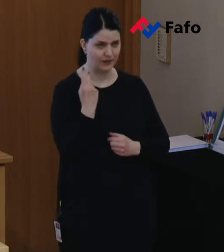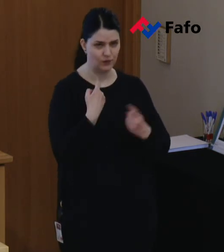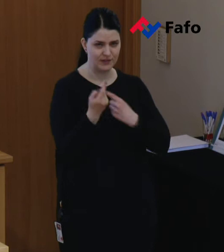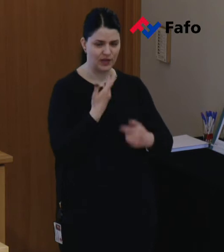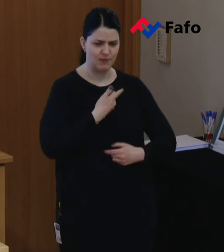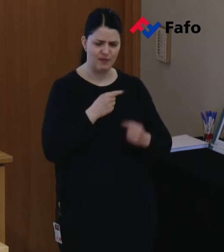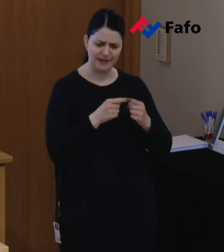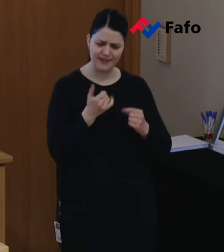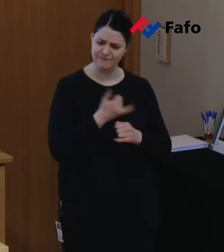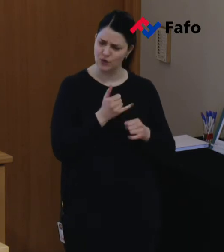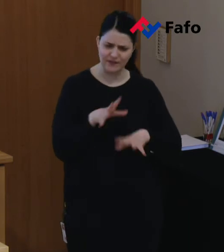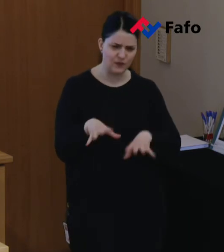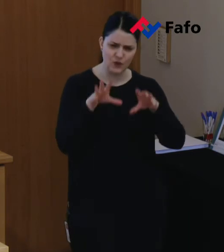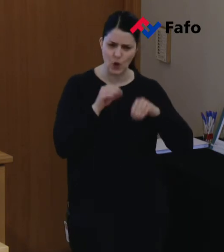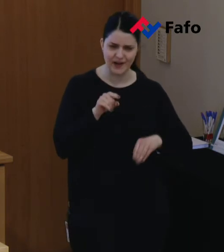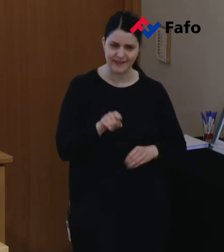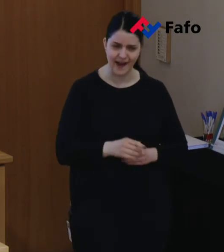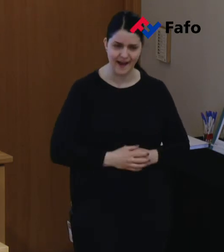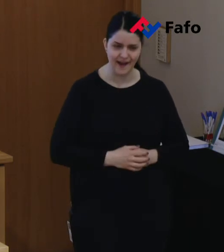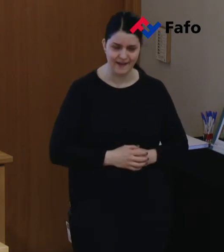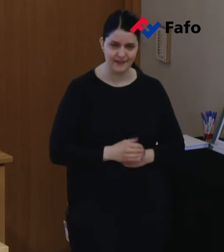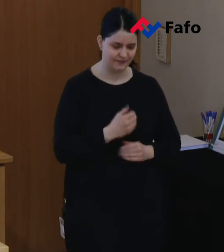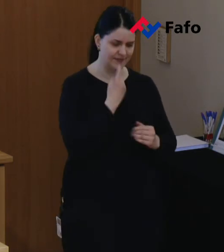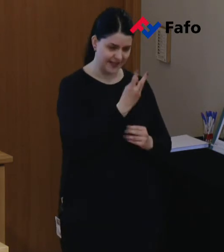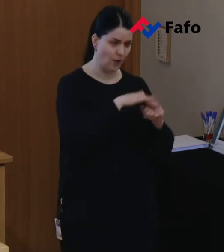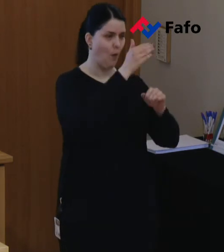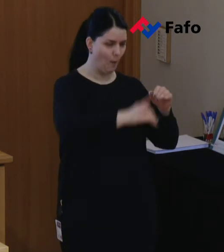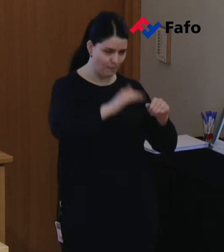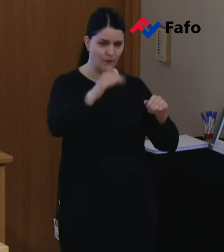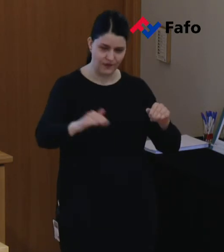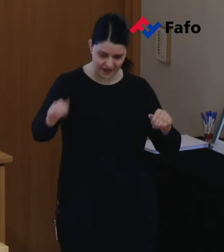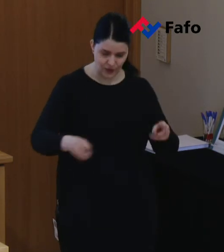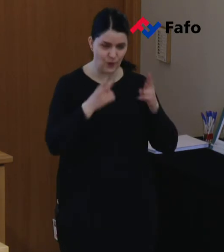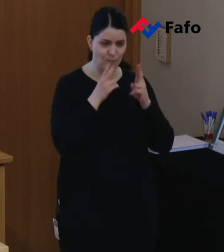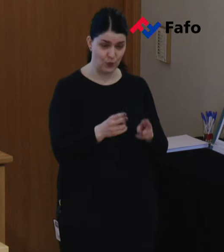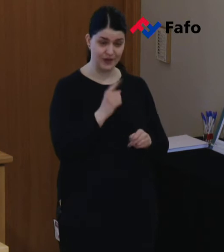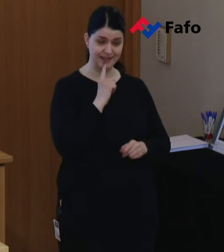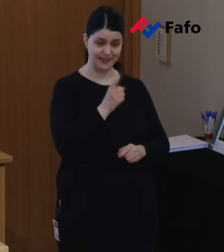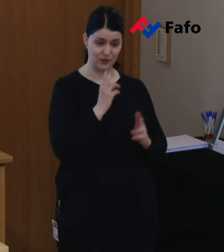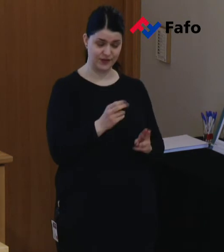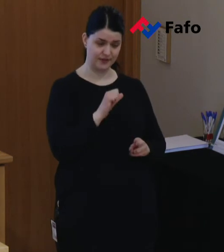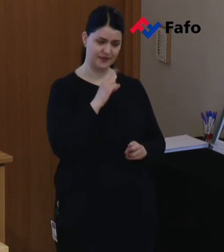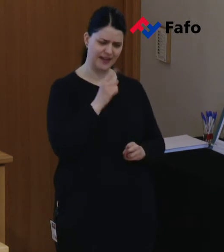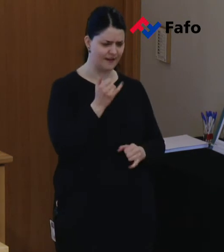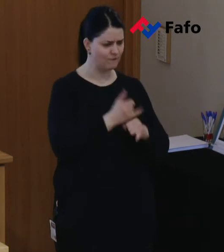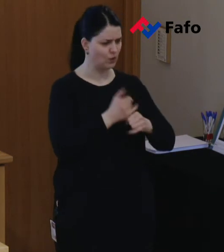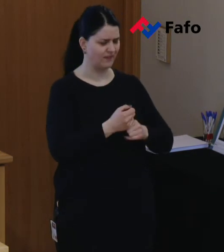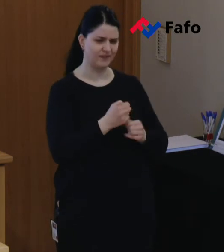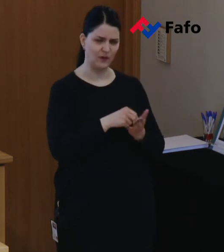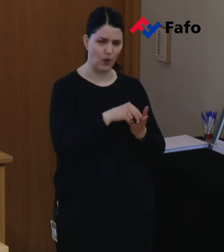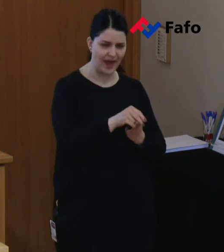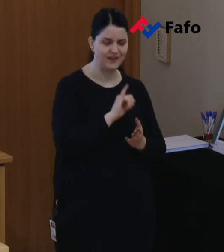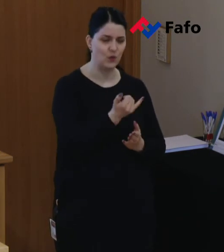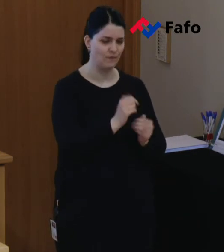hvordan skal vi tolke dette her? Og det vi egentlig kan si at det går opp og ned, det også en av brukerne som sier, som vi intervjuer, som sier hvordan går det da, det går opp og ned